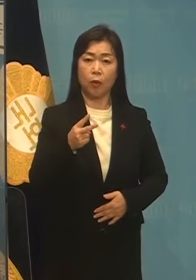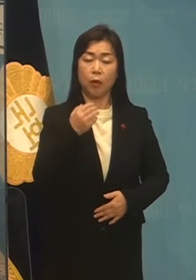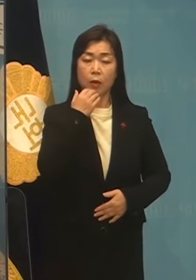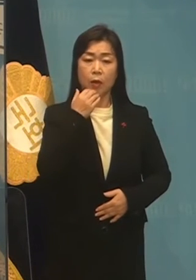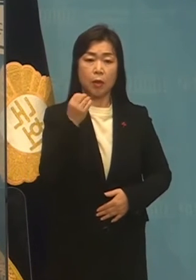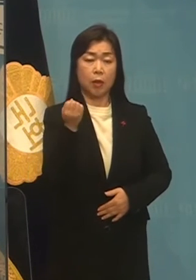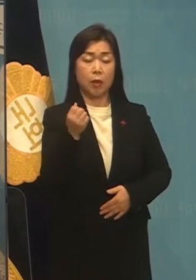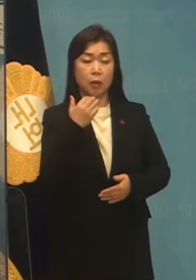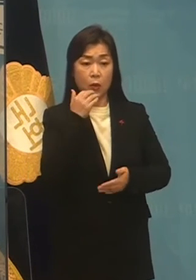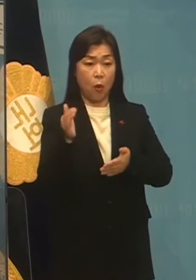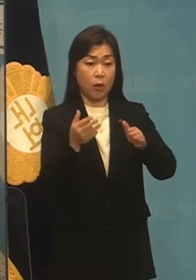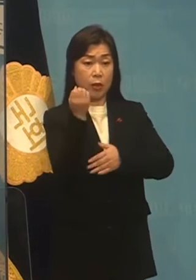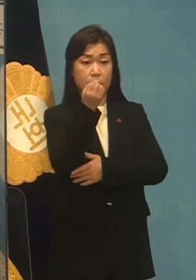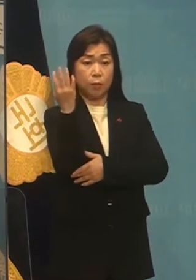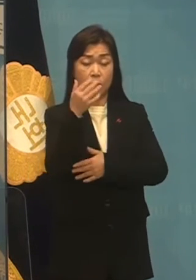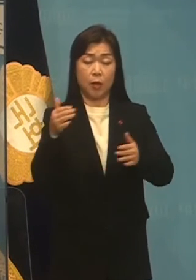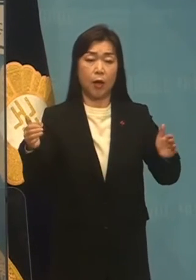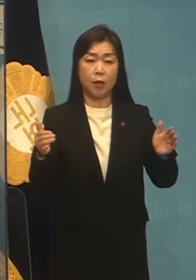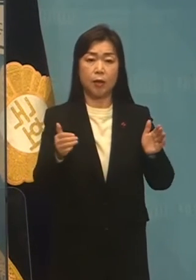경기신문 등을